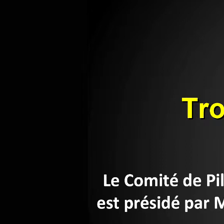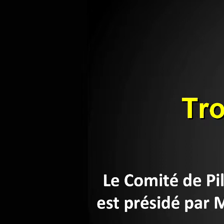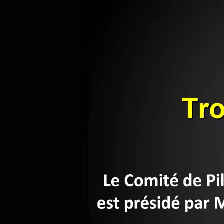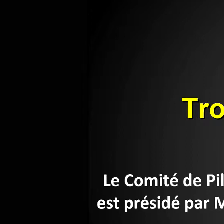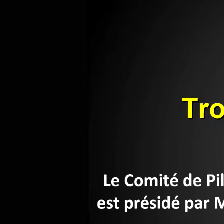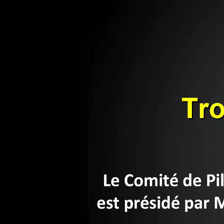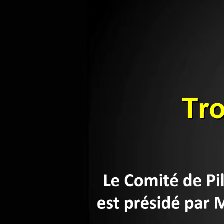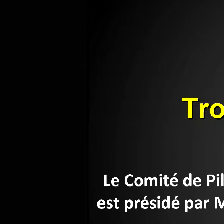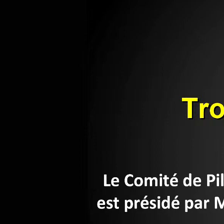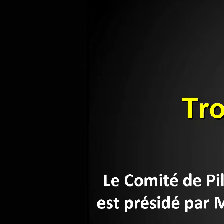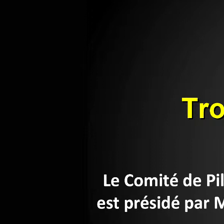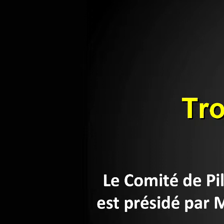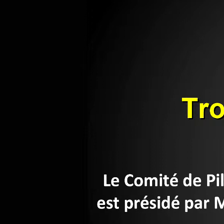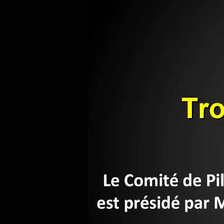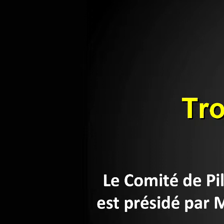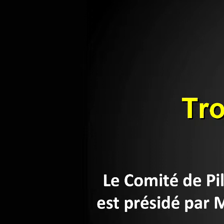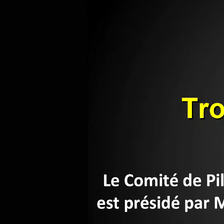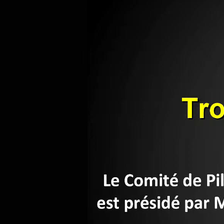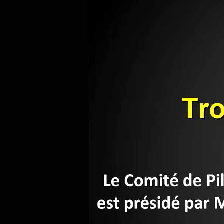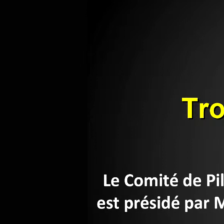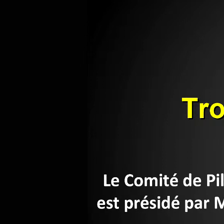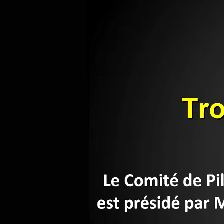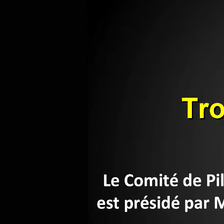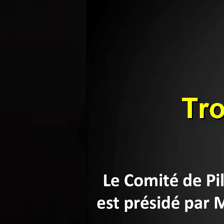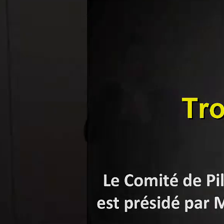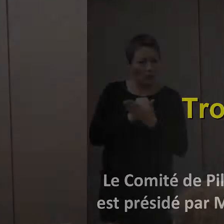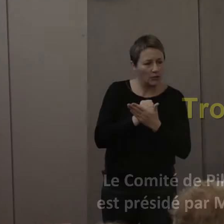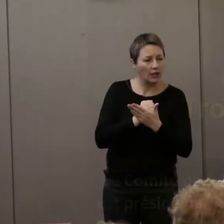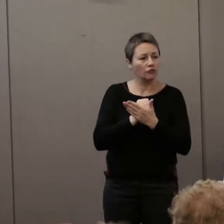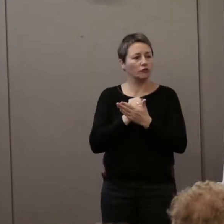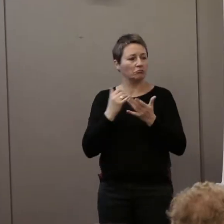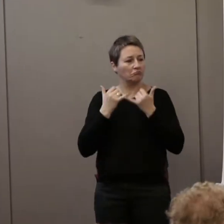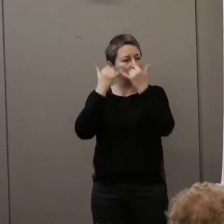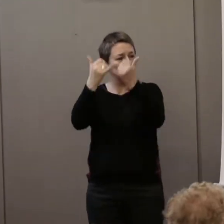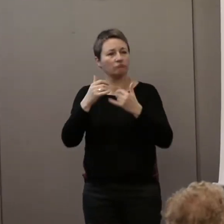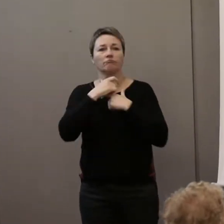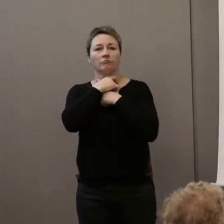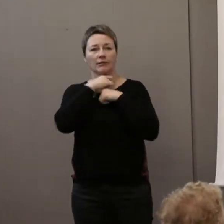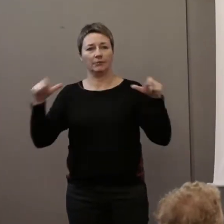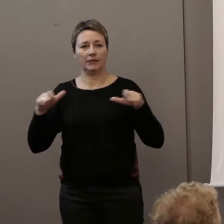5 ans le comité de pilotage et scientifique des trophées de'accessibilité. Catherine, je vous laisse la parole.